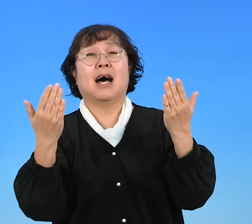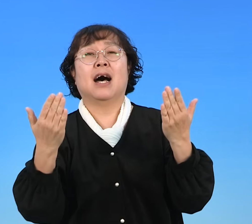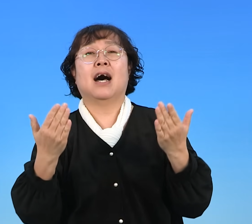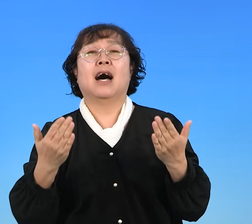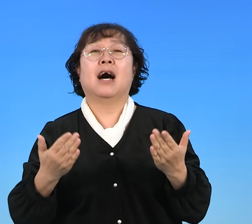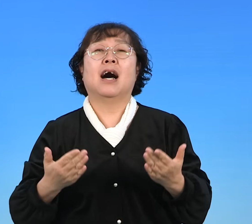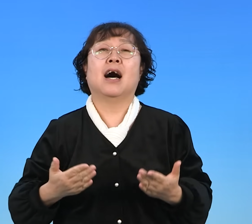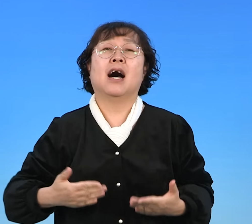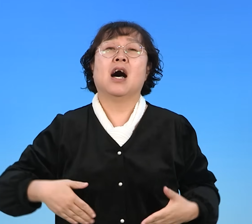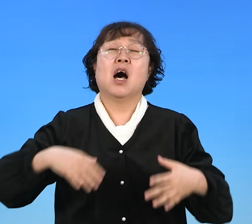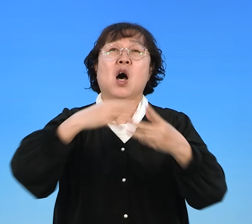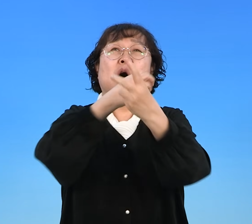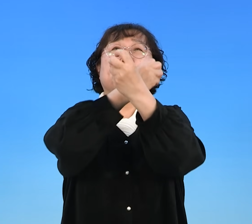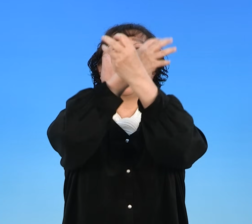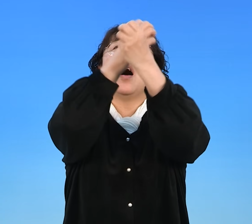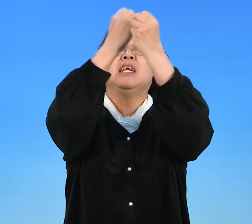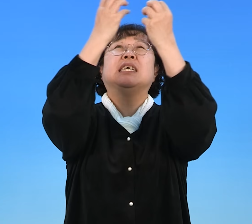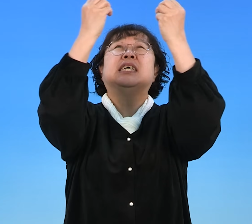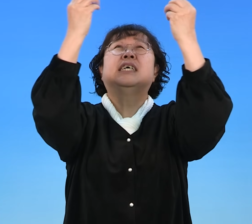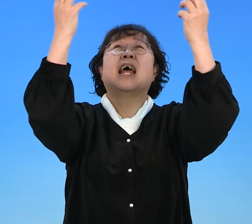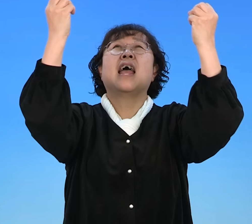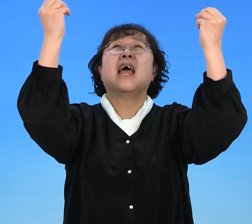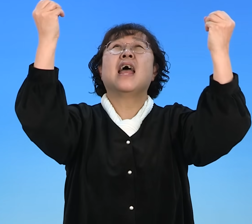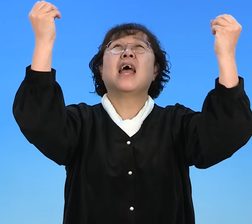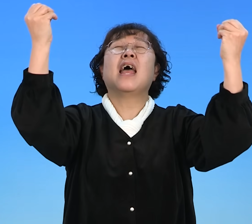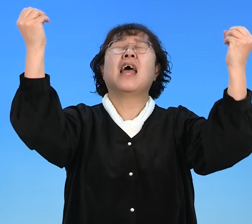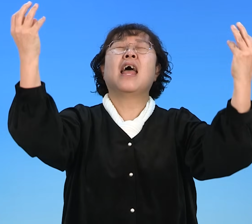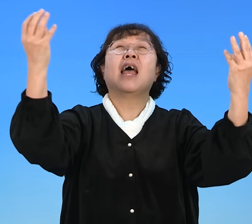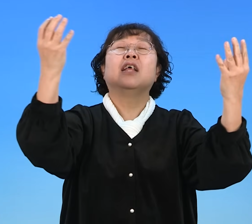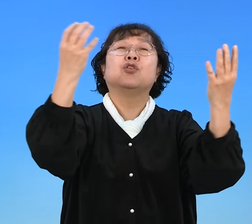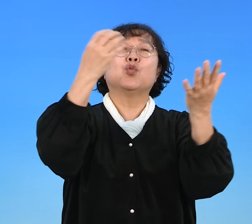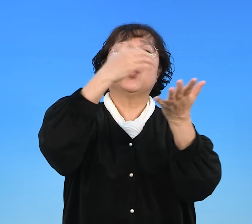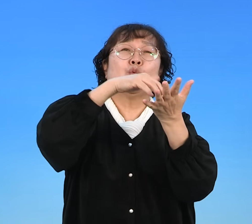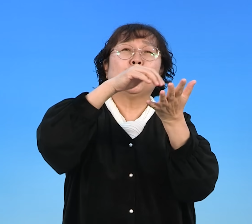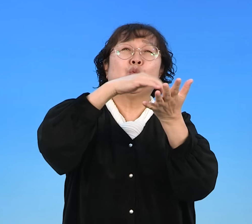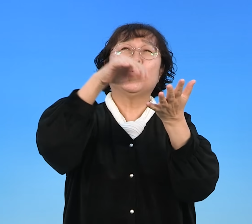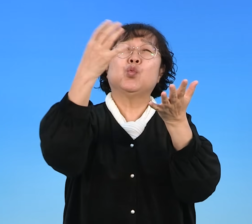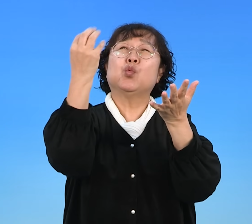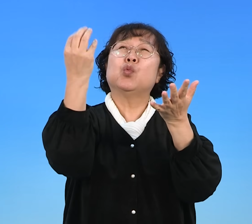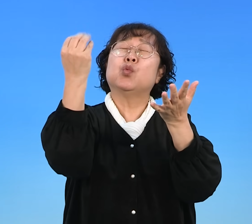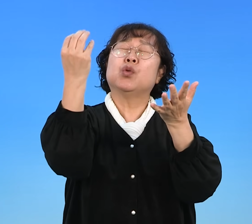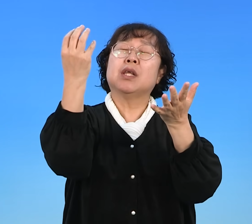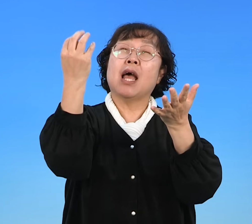하나님의 크신 능력, 별들의 수를 세시며